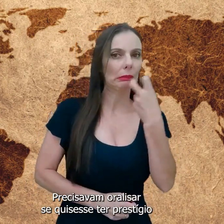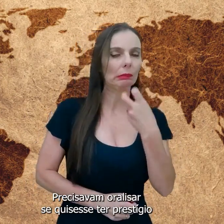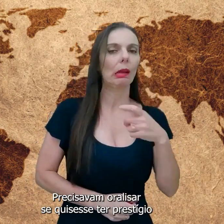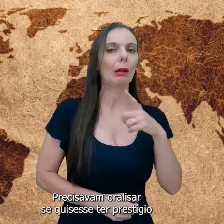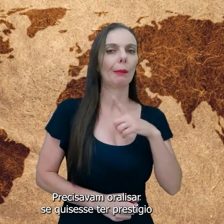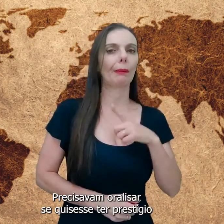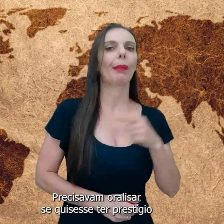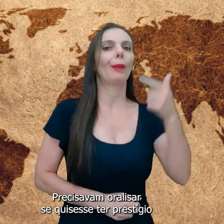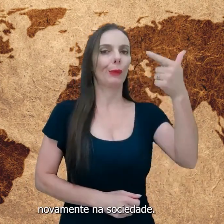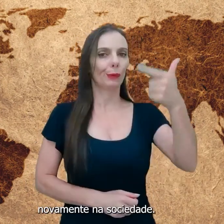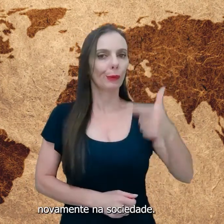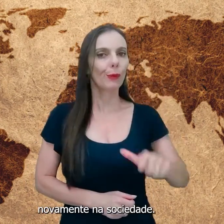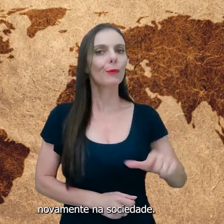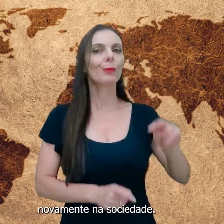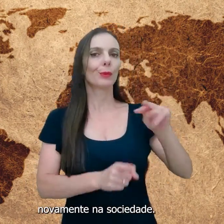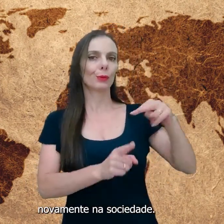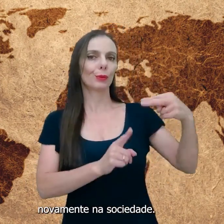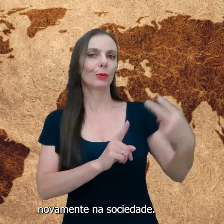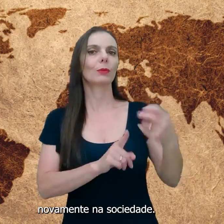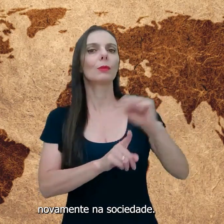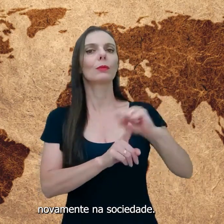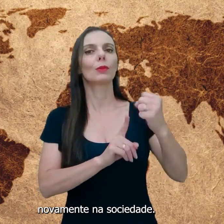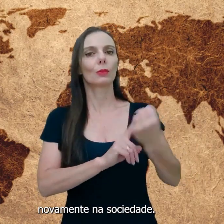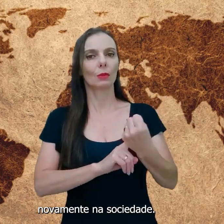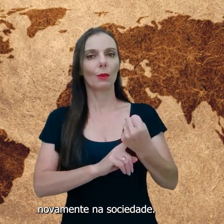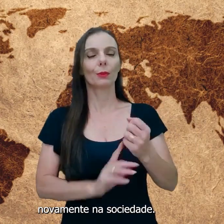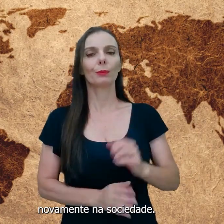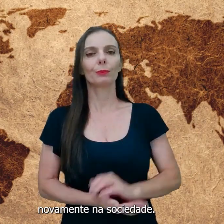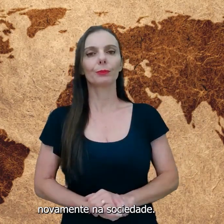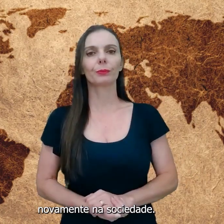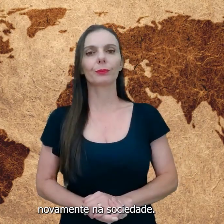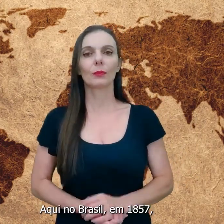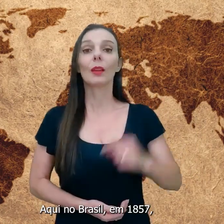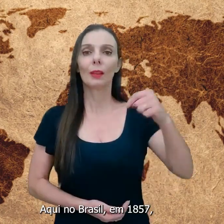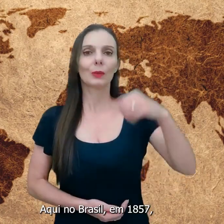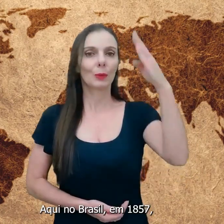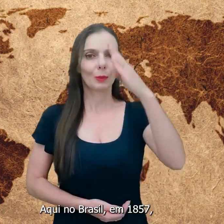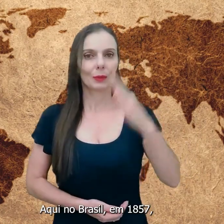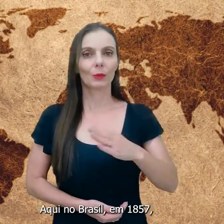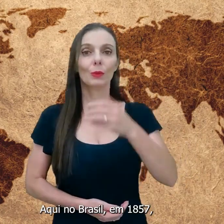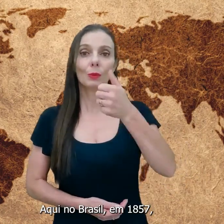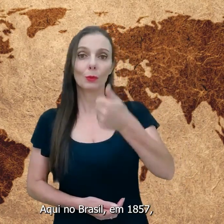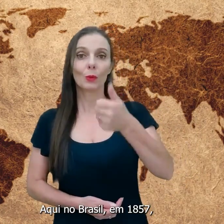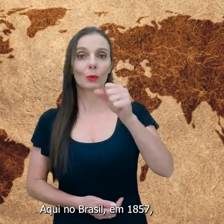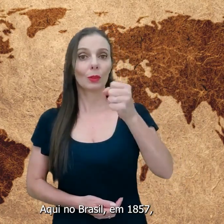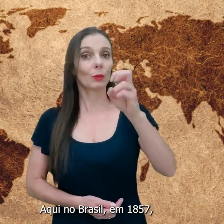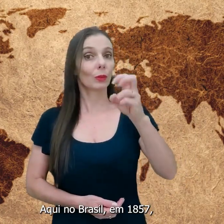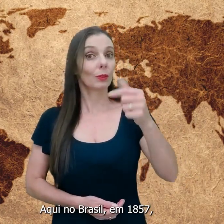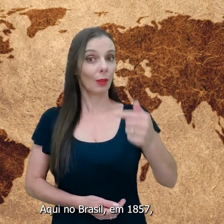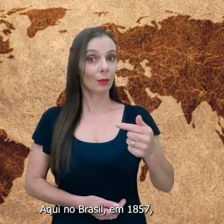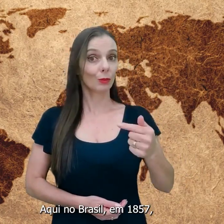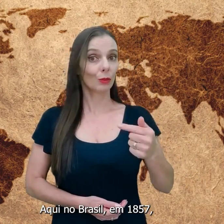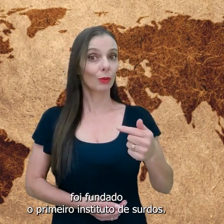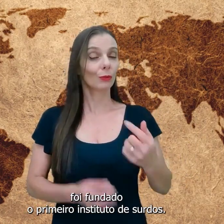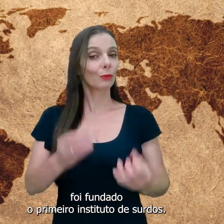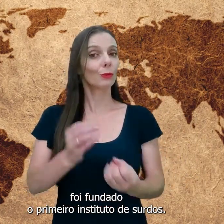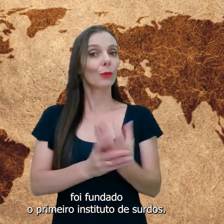quisesse ter prestígio novamente na sociedade. Aqui no Brasil, em 1857, foi fundado